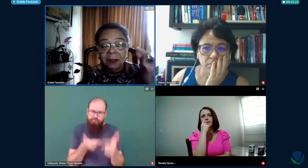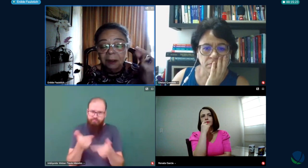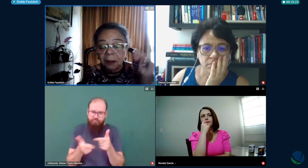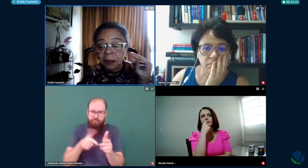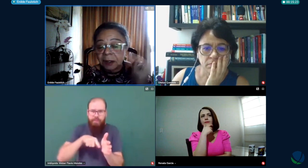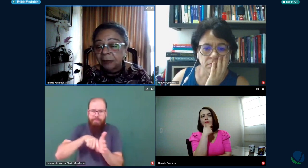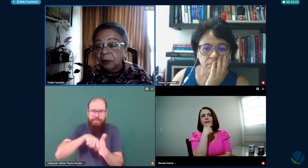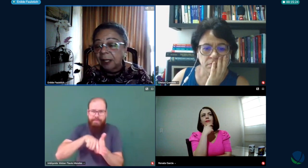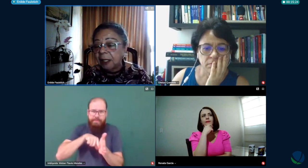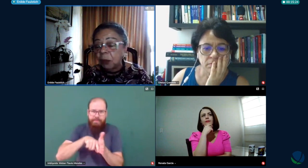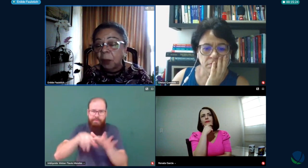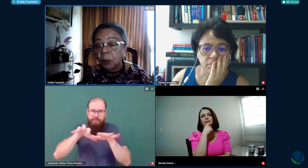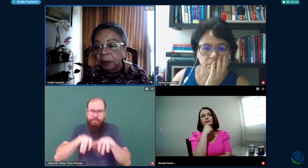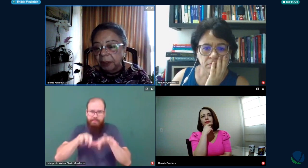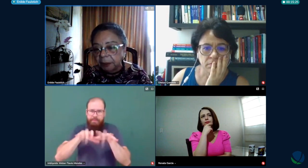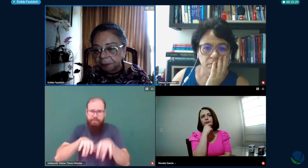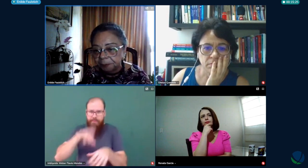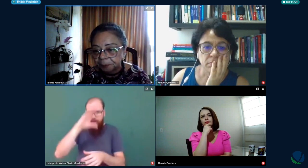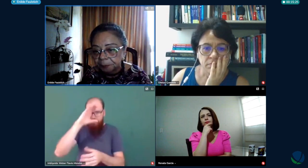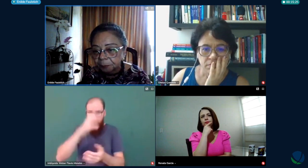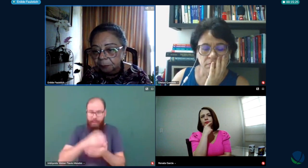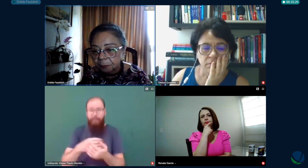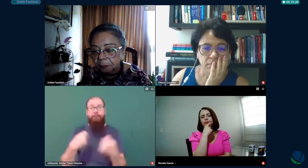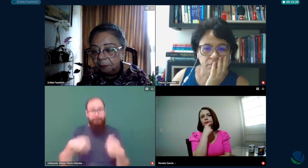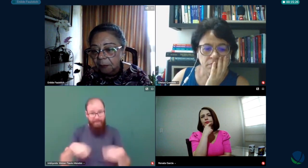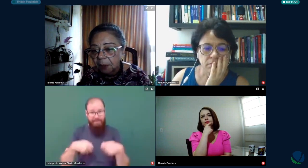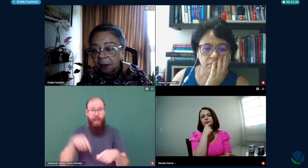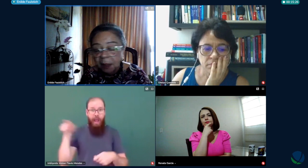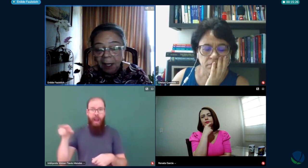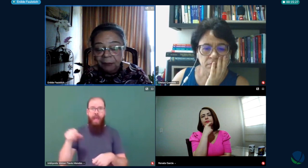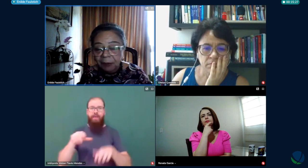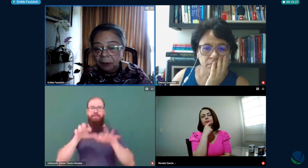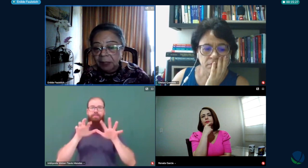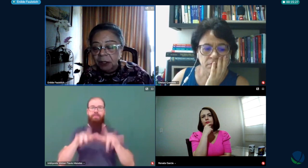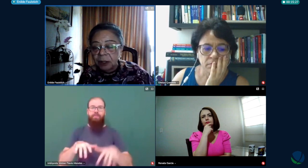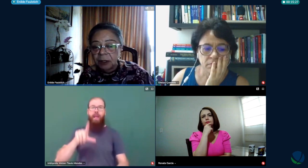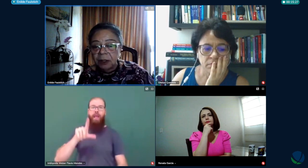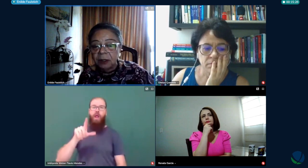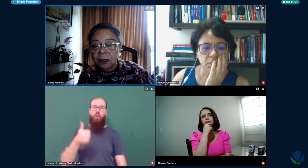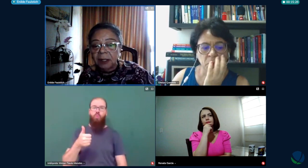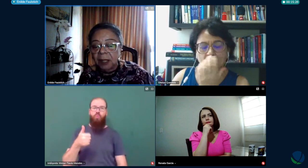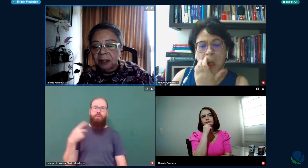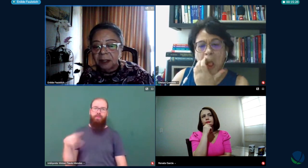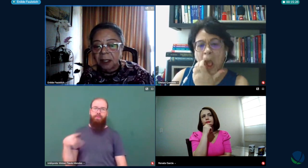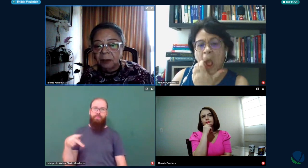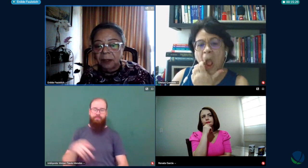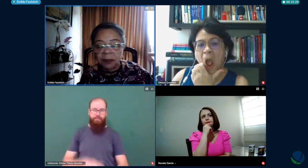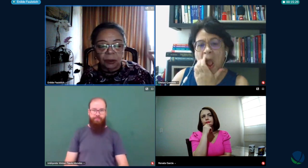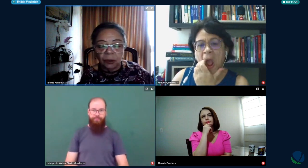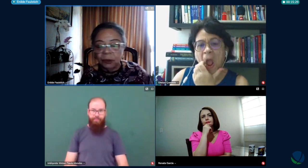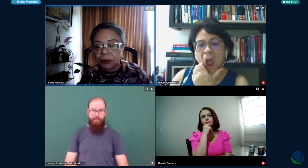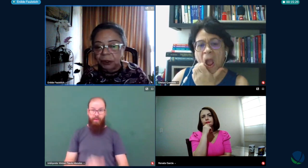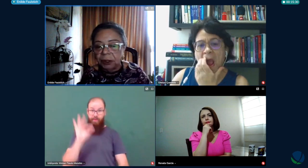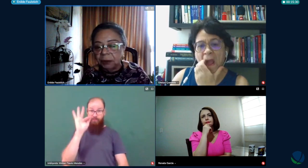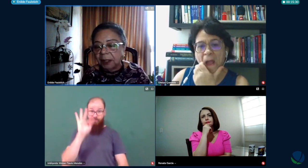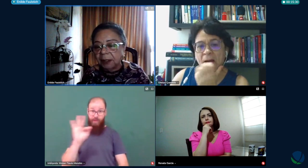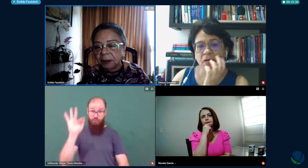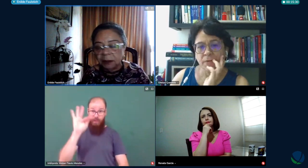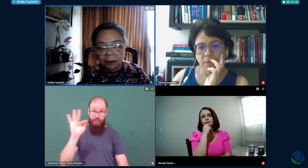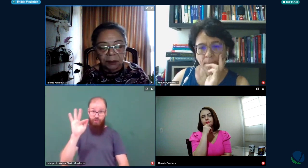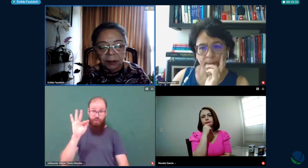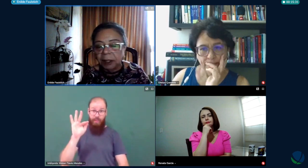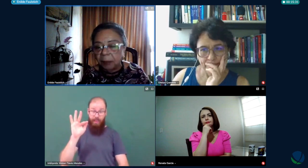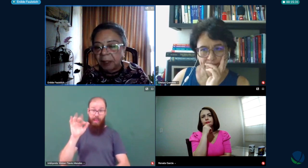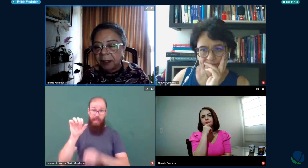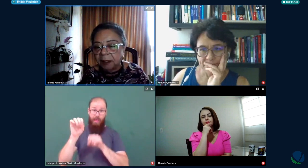dissertação, escrevam na língua 1 dele. A Faculdade de Educação, a de Sociologia do